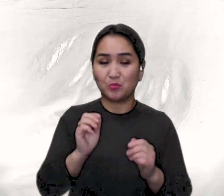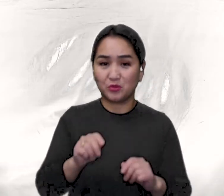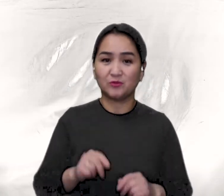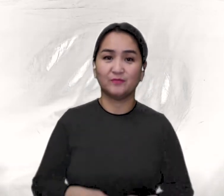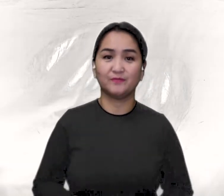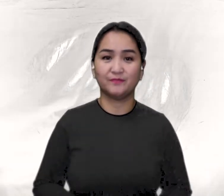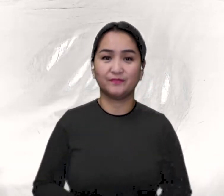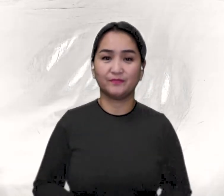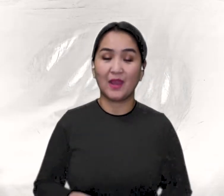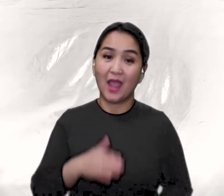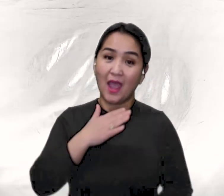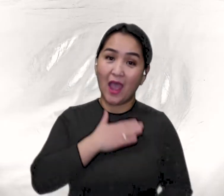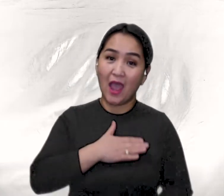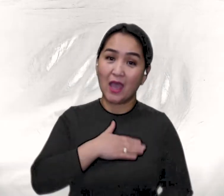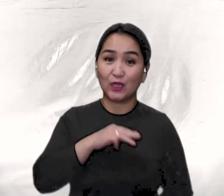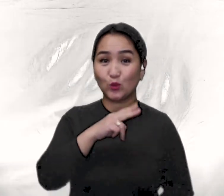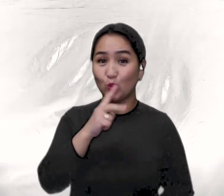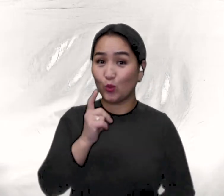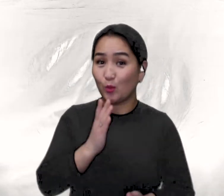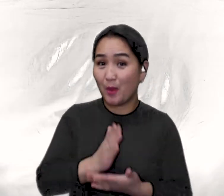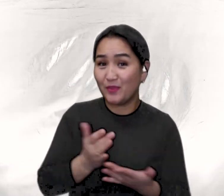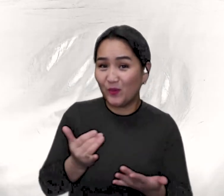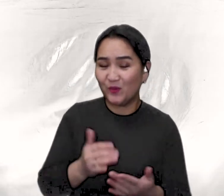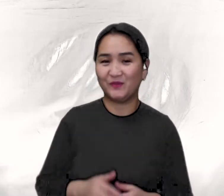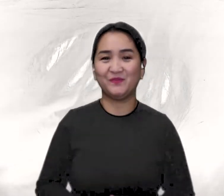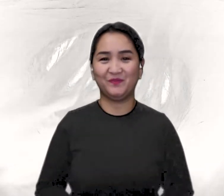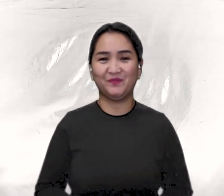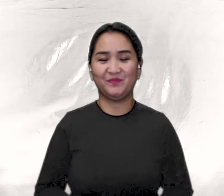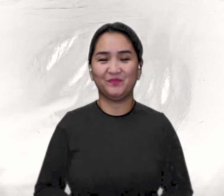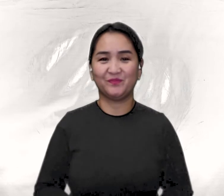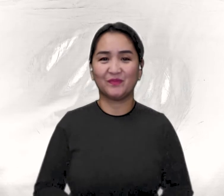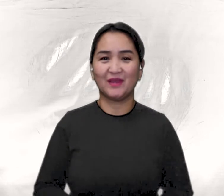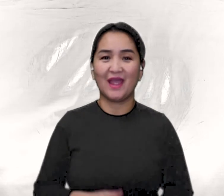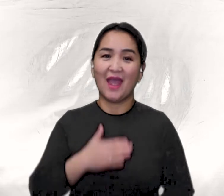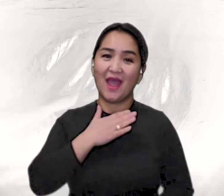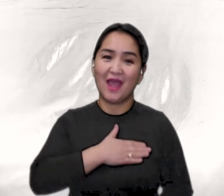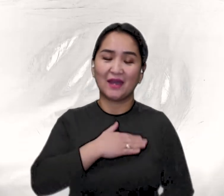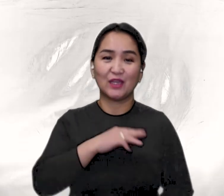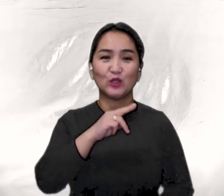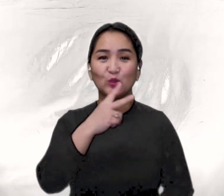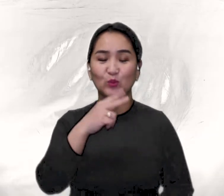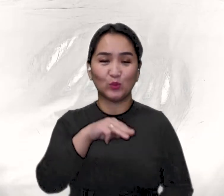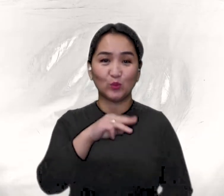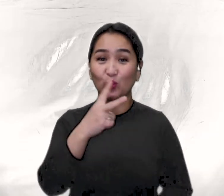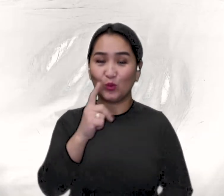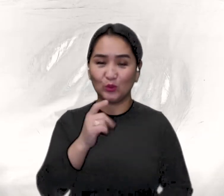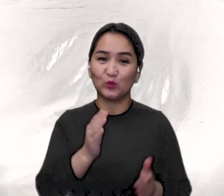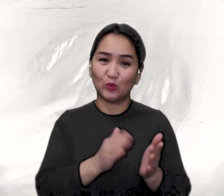Хайрын төх гэж байна. Аа тий. Хайрын төх дотоо байна. Тэр ч. Тэр ч заавал чухал шүү